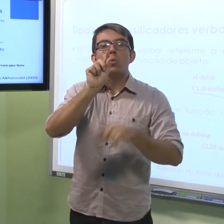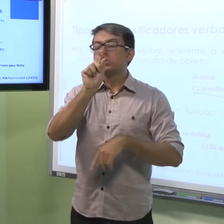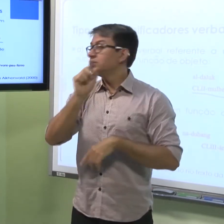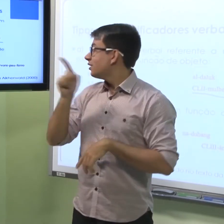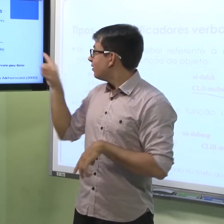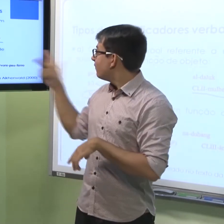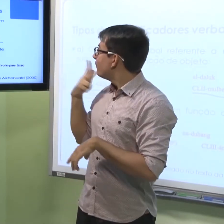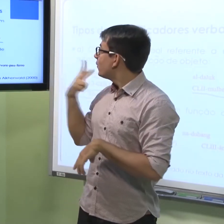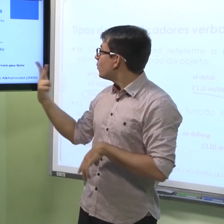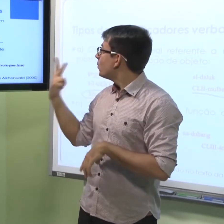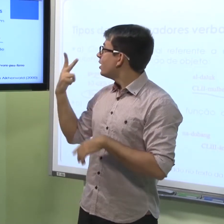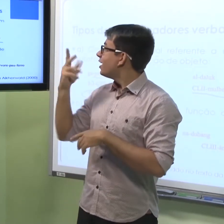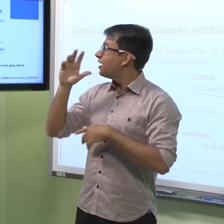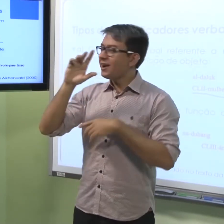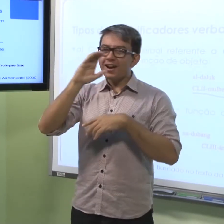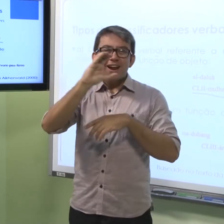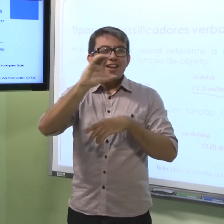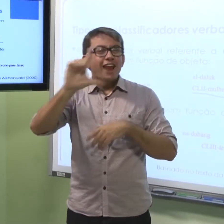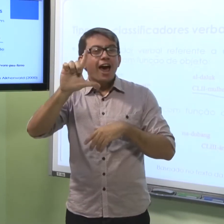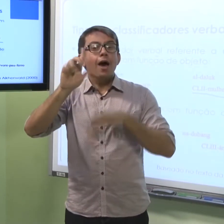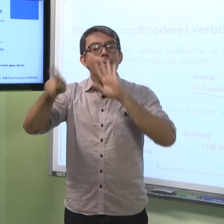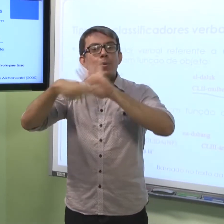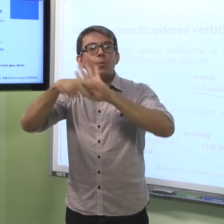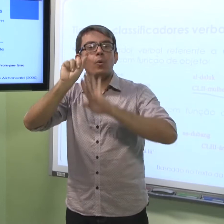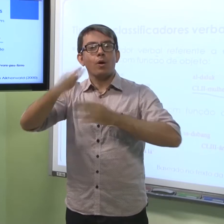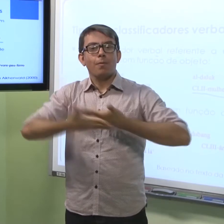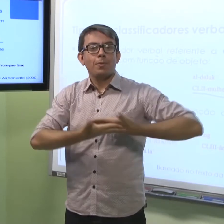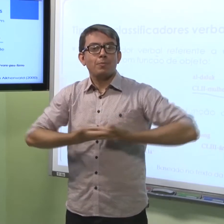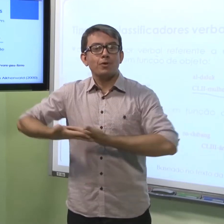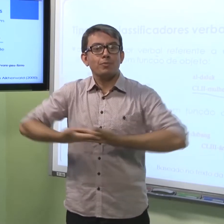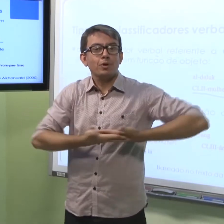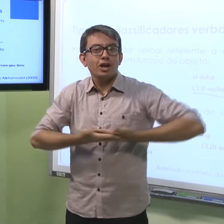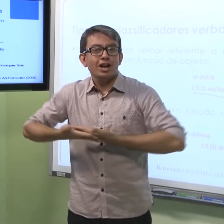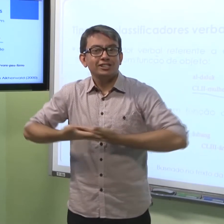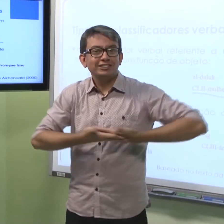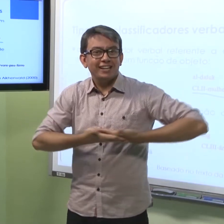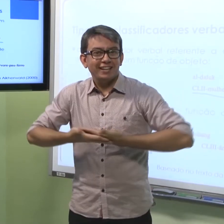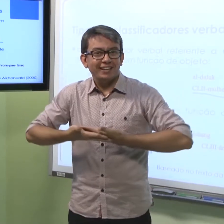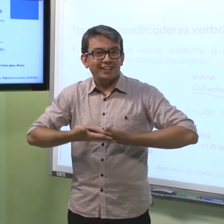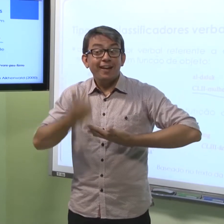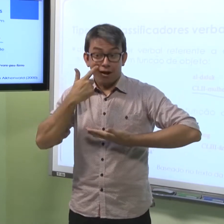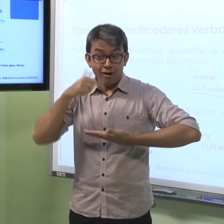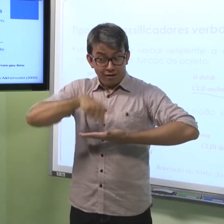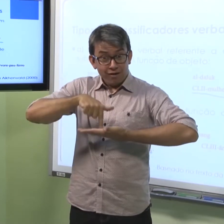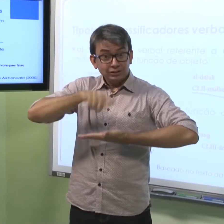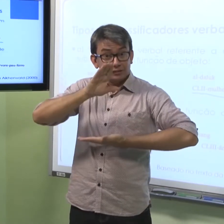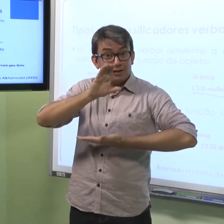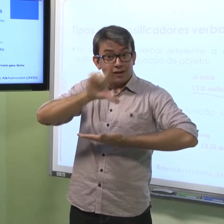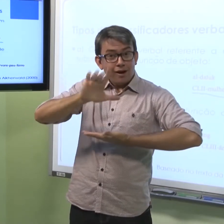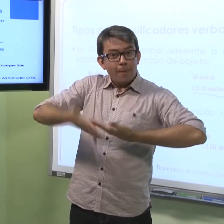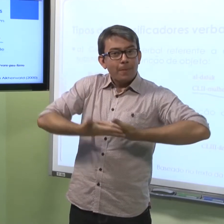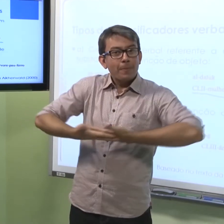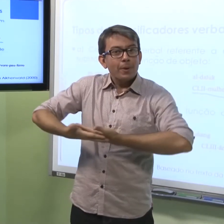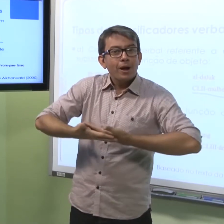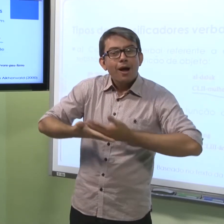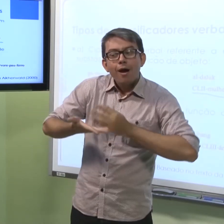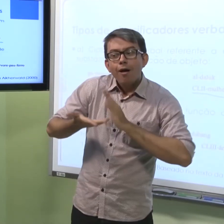O substantivo, ele vai direto ao referente. Vai direto ao classificador, que